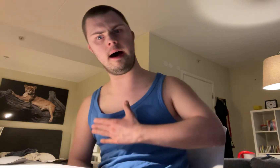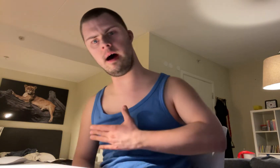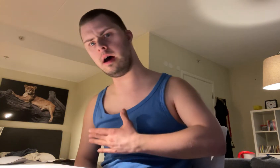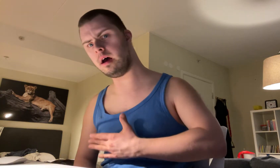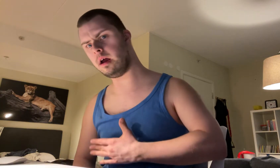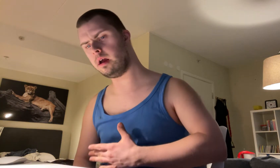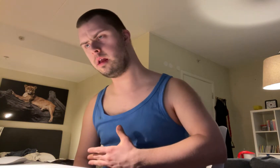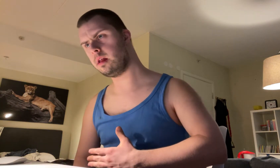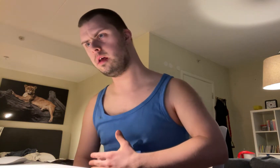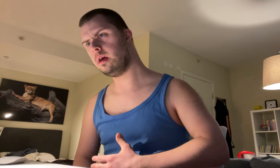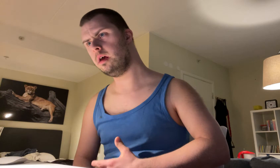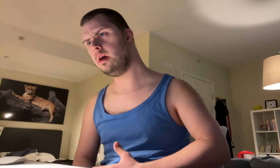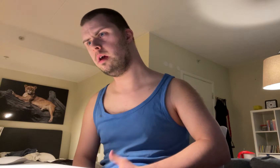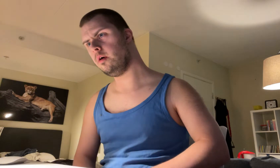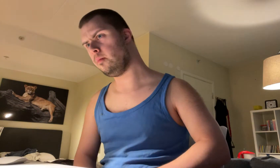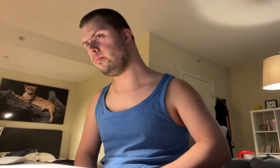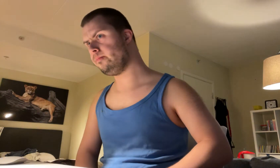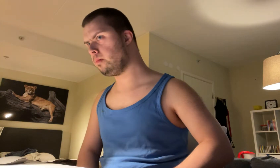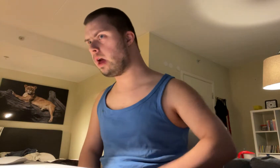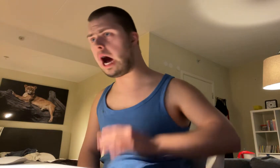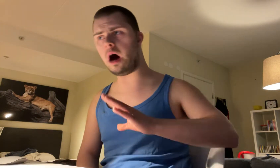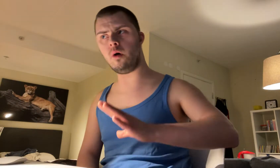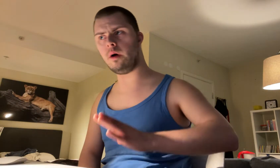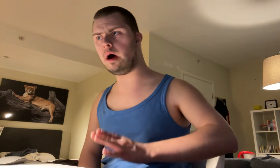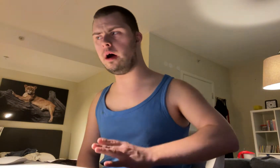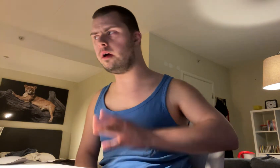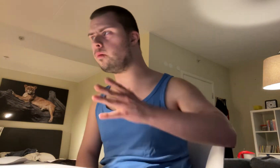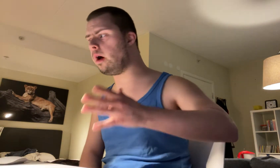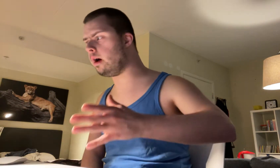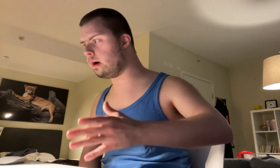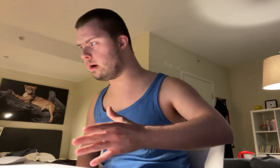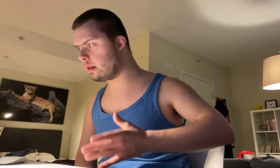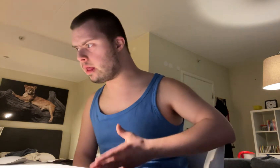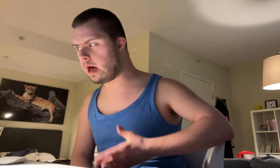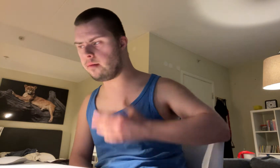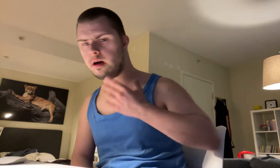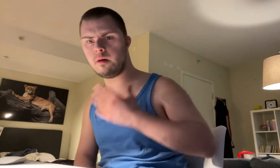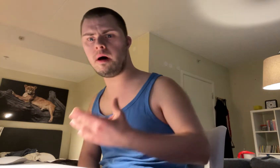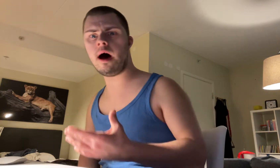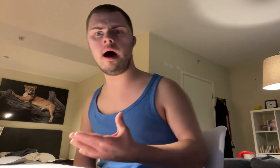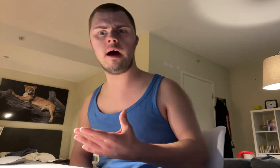I will never love, never die.